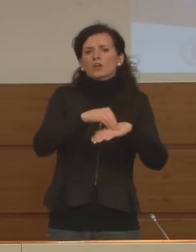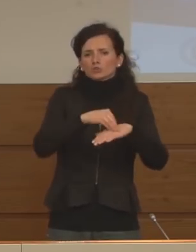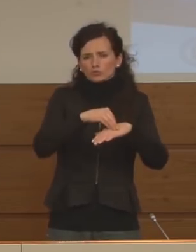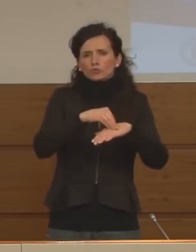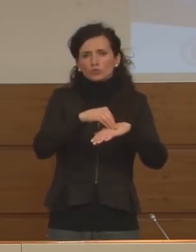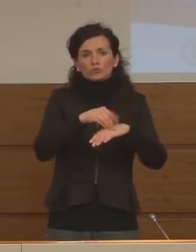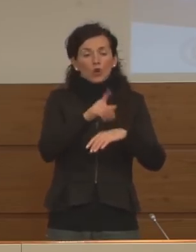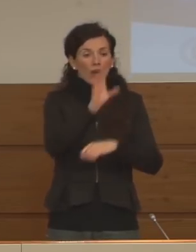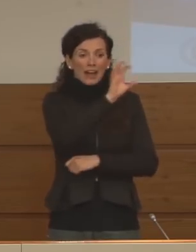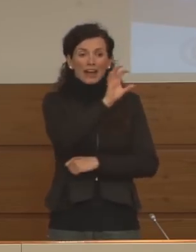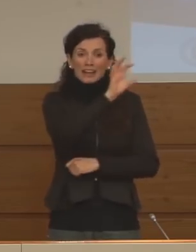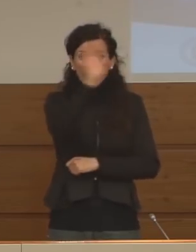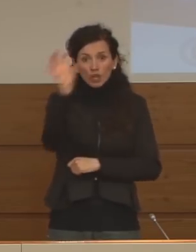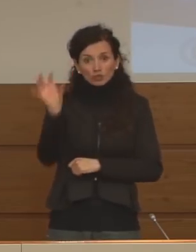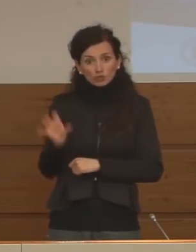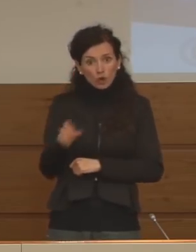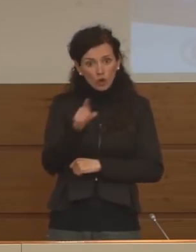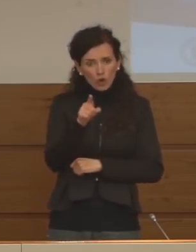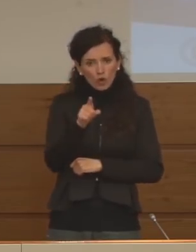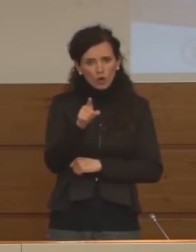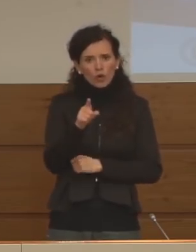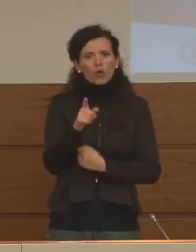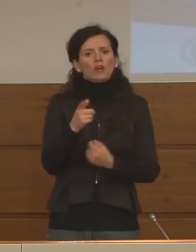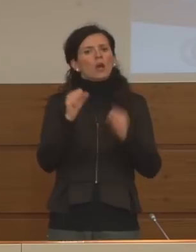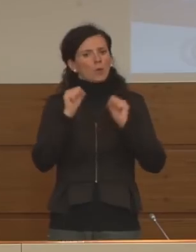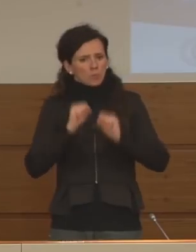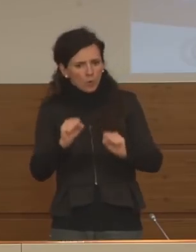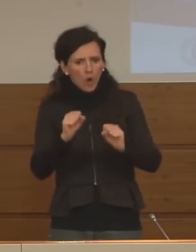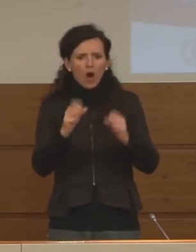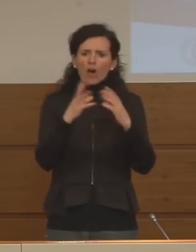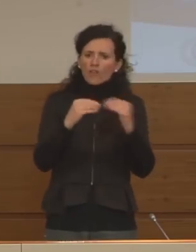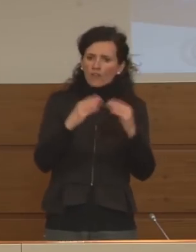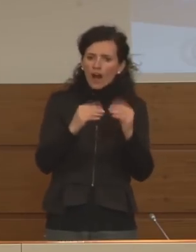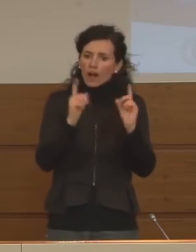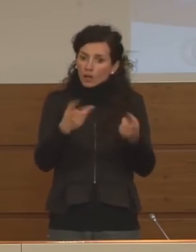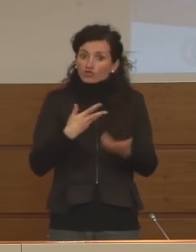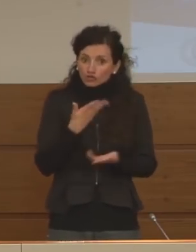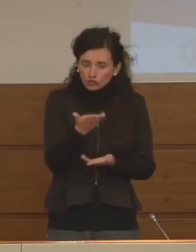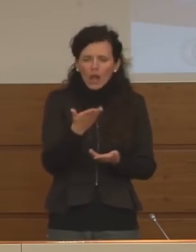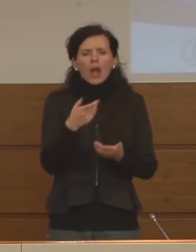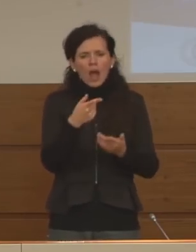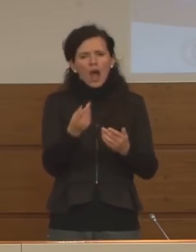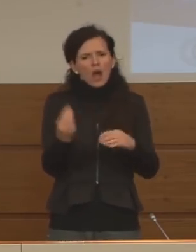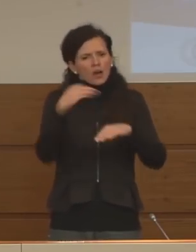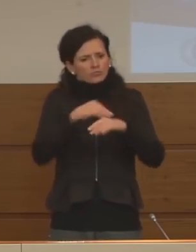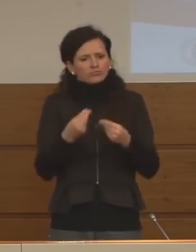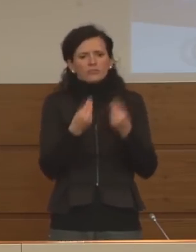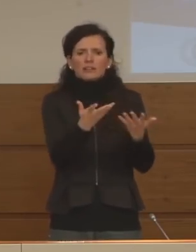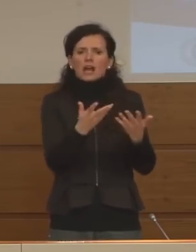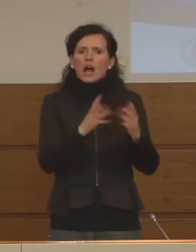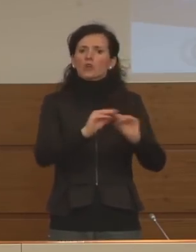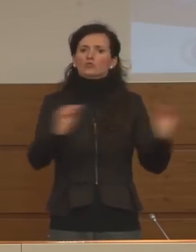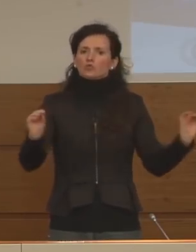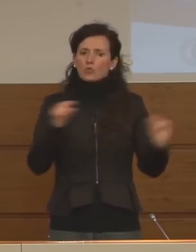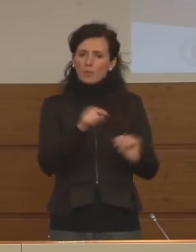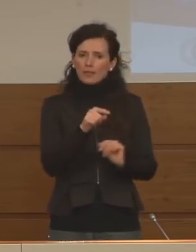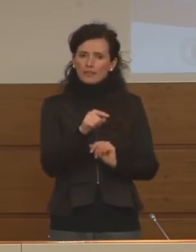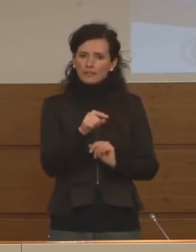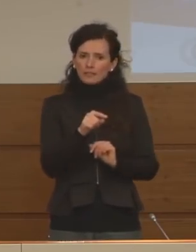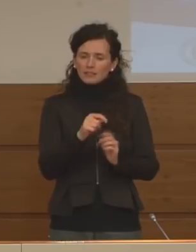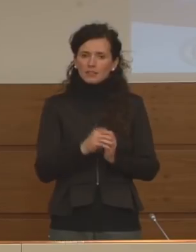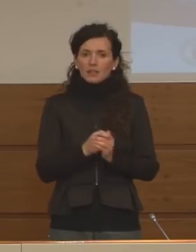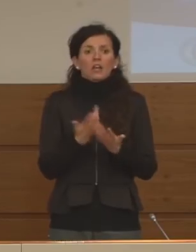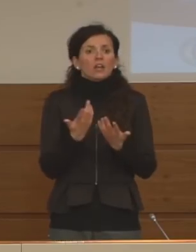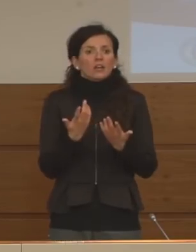che le regioni possono e debbono effettuare è giusto che lo